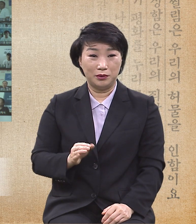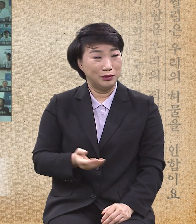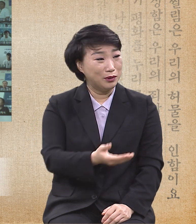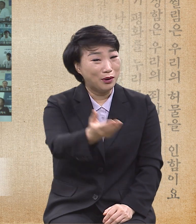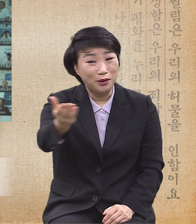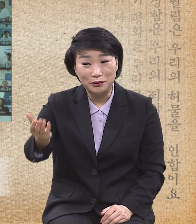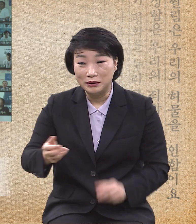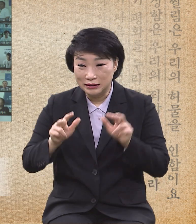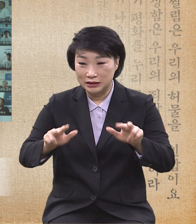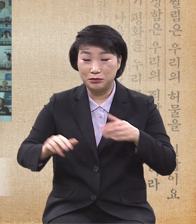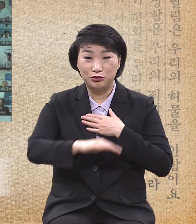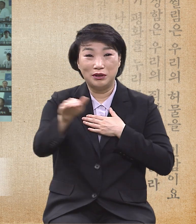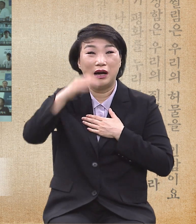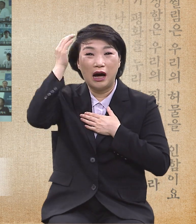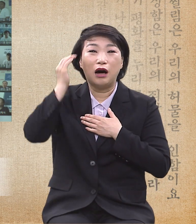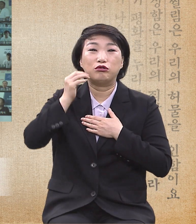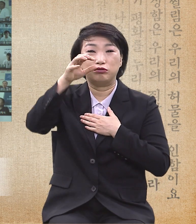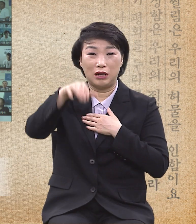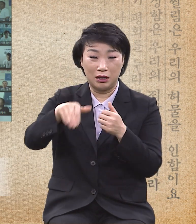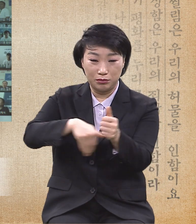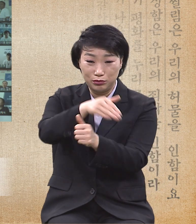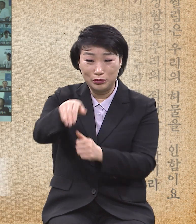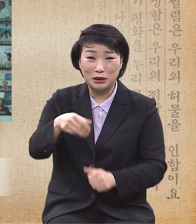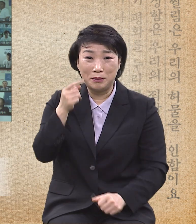여러분, 지금 우리나라가